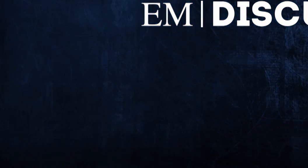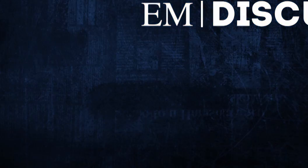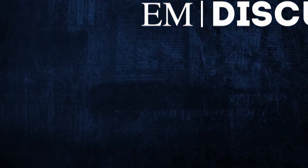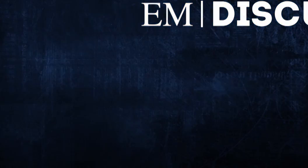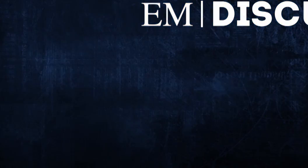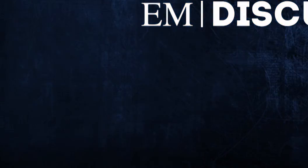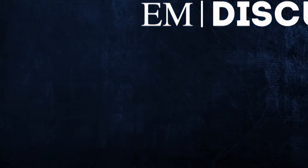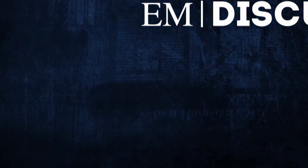Legenda Zanotto